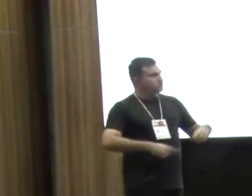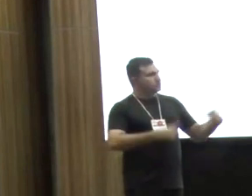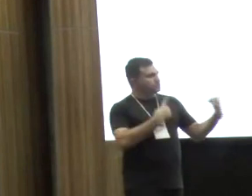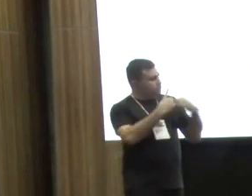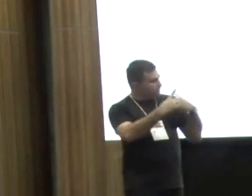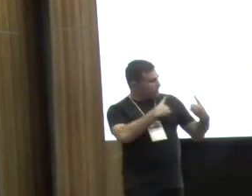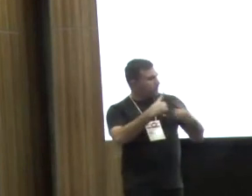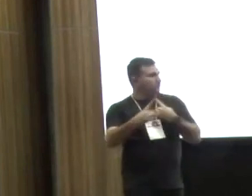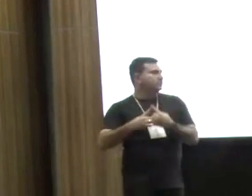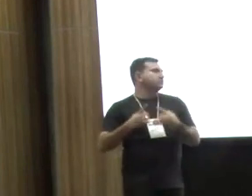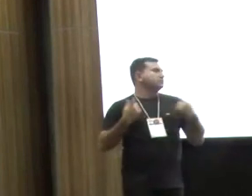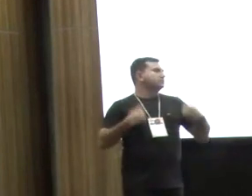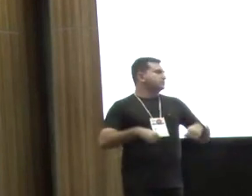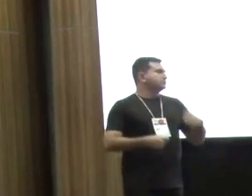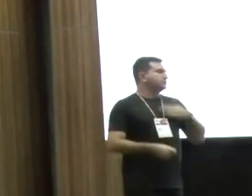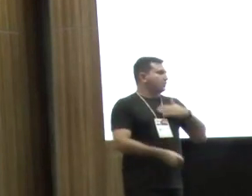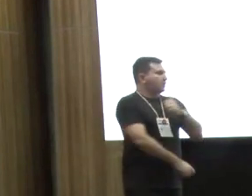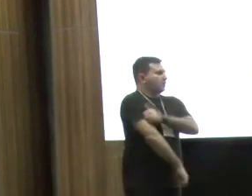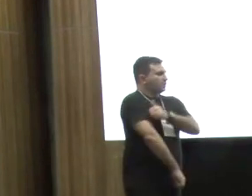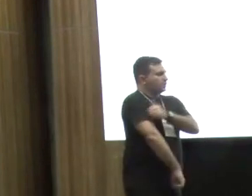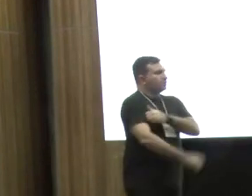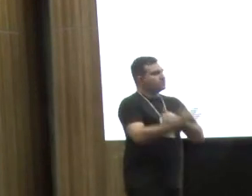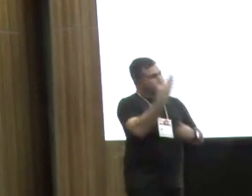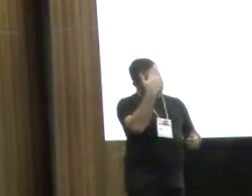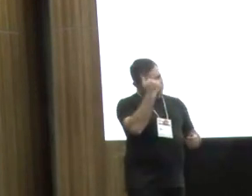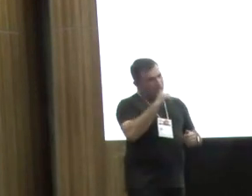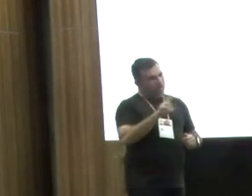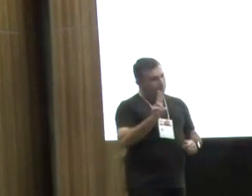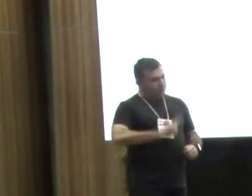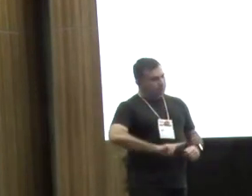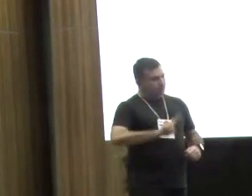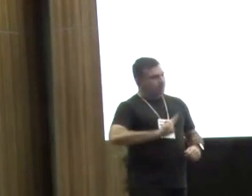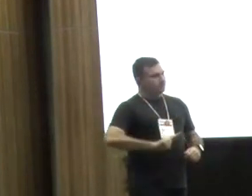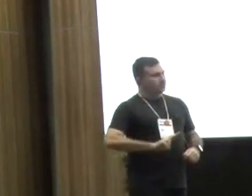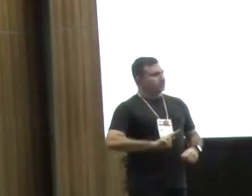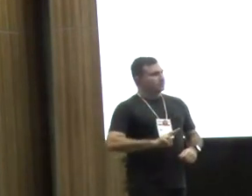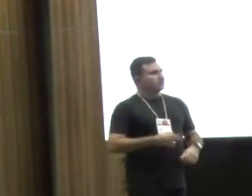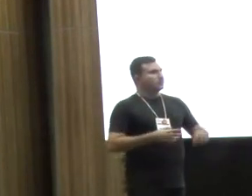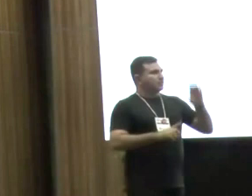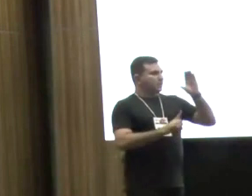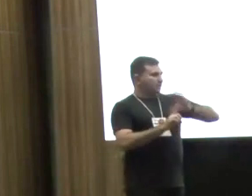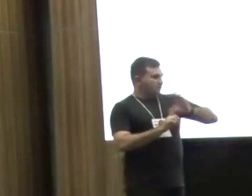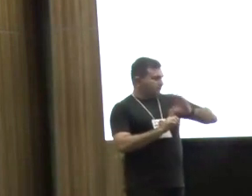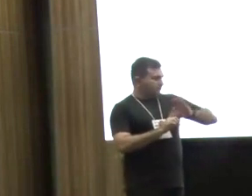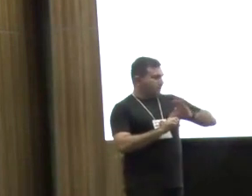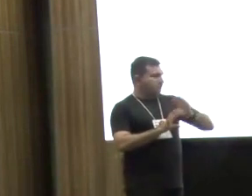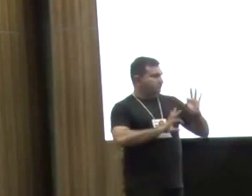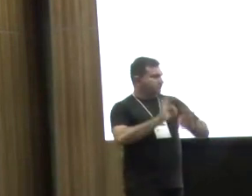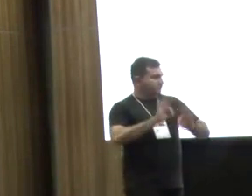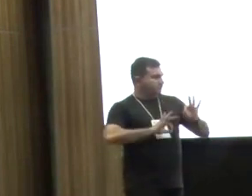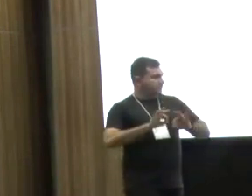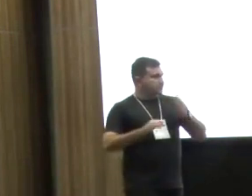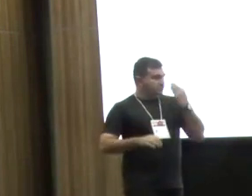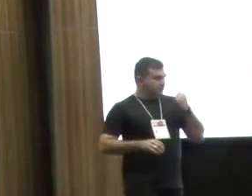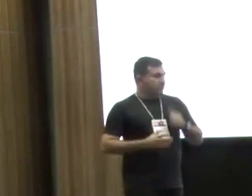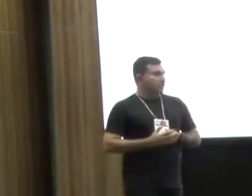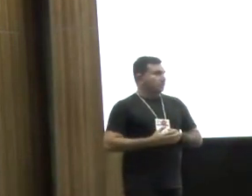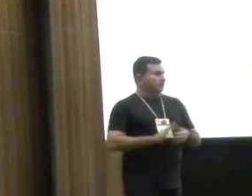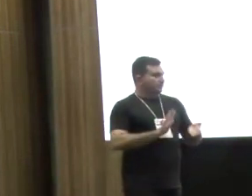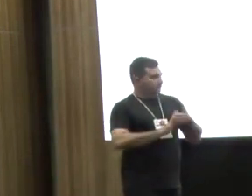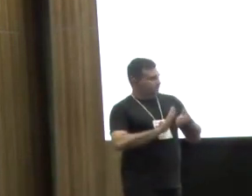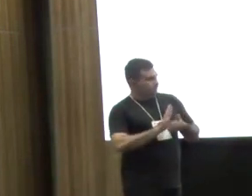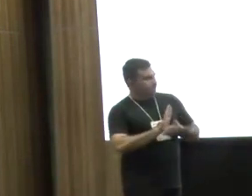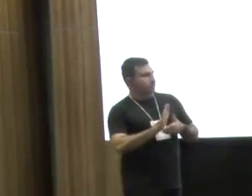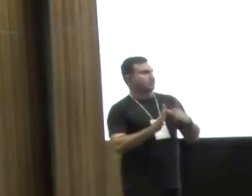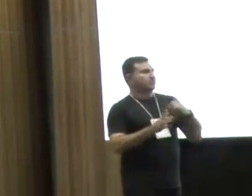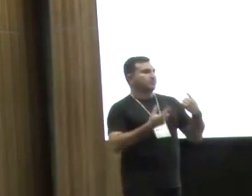diálogo. Meus alunos sabem usar planner. É uma forma de começar a trabalhar planejamento,